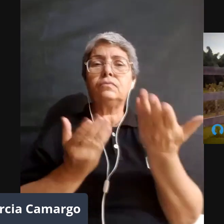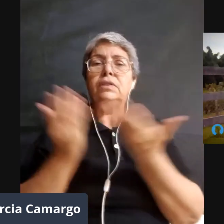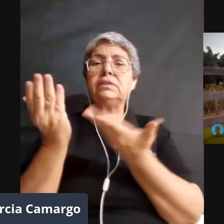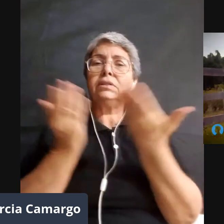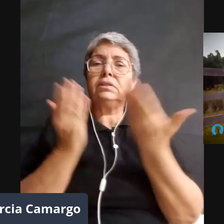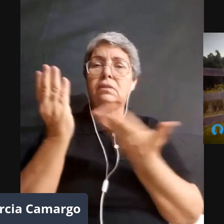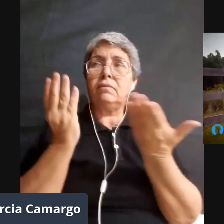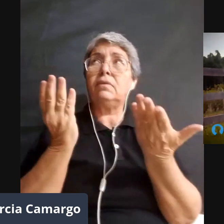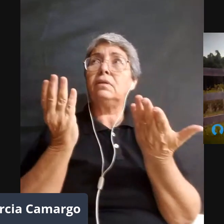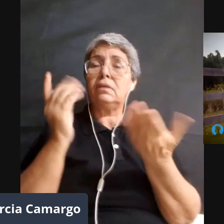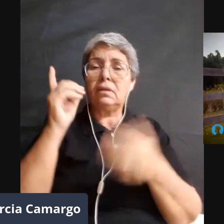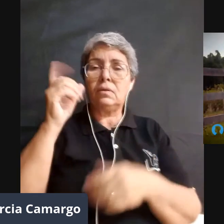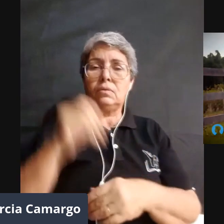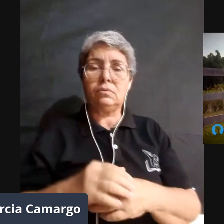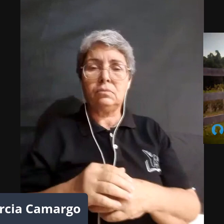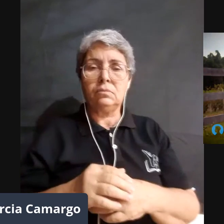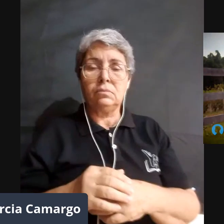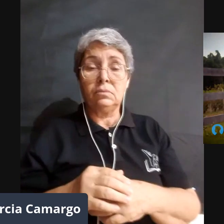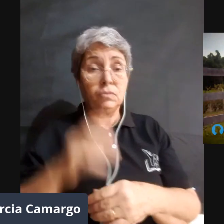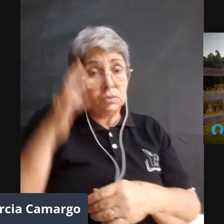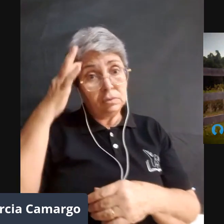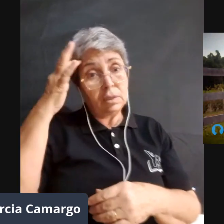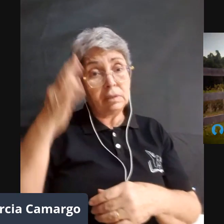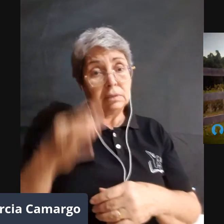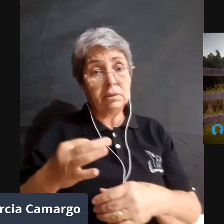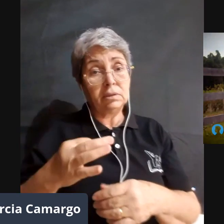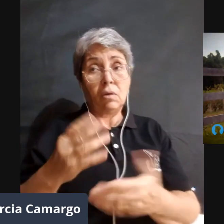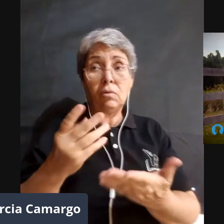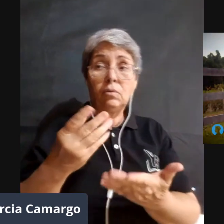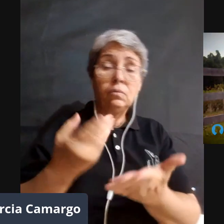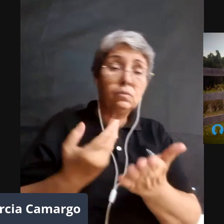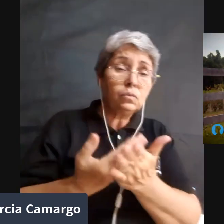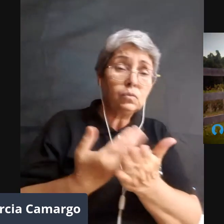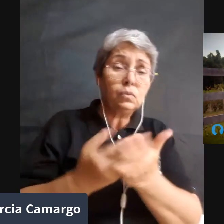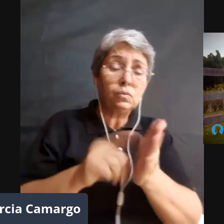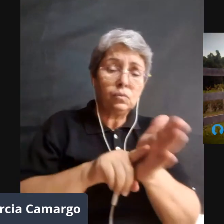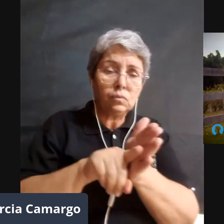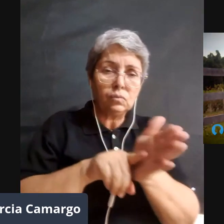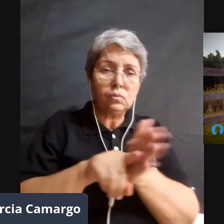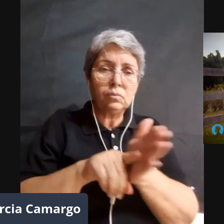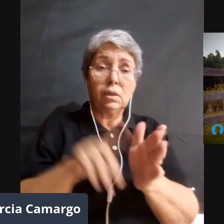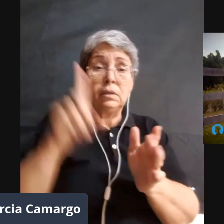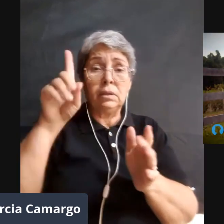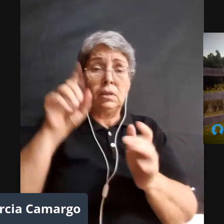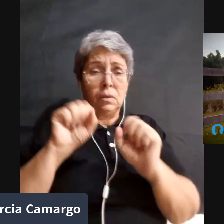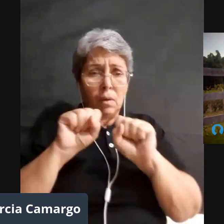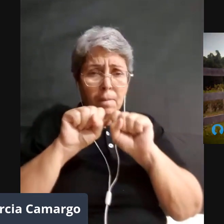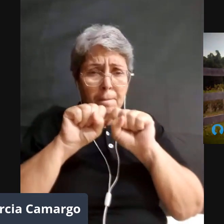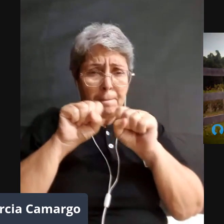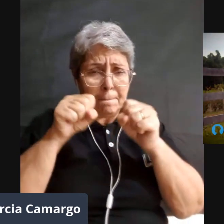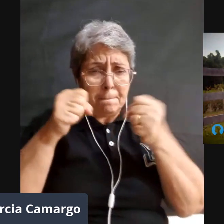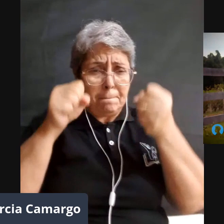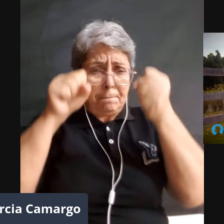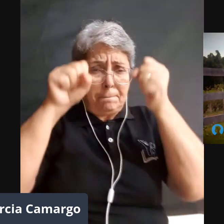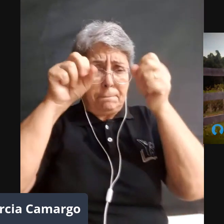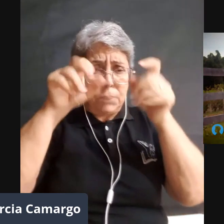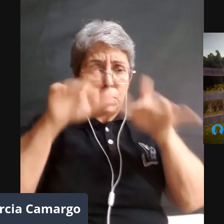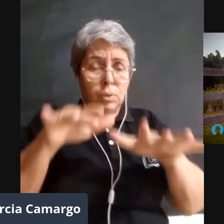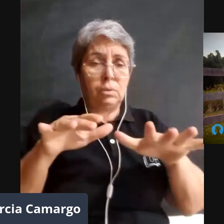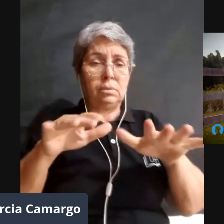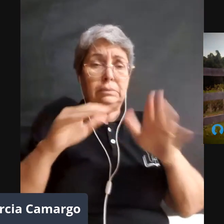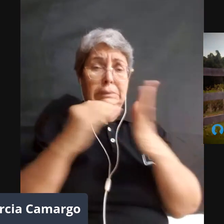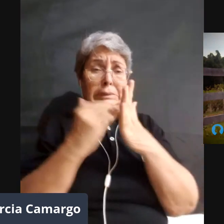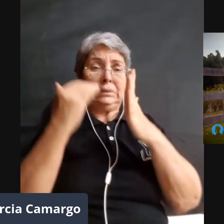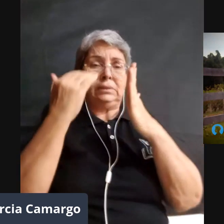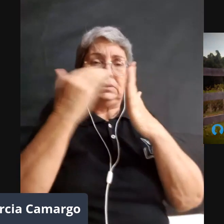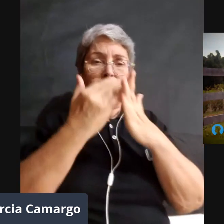decisão. Deus não pode conceder um poder sobrenatural sobre sua igreja como um todo, simplesmente porque